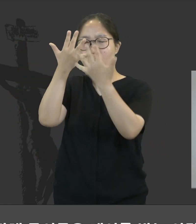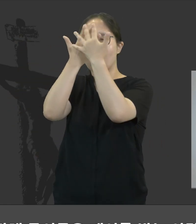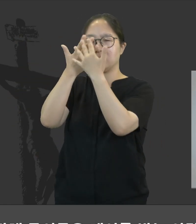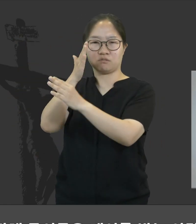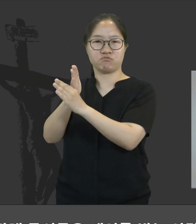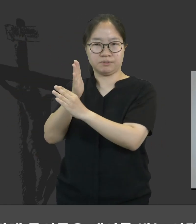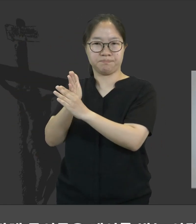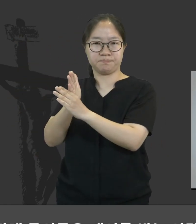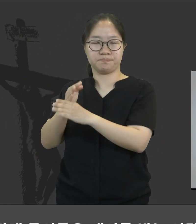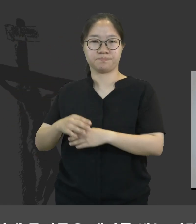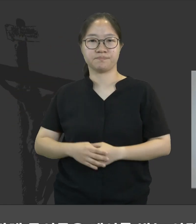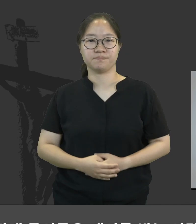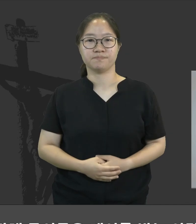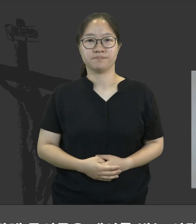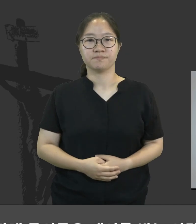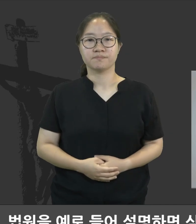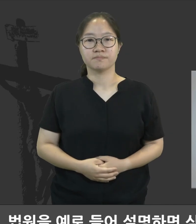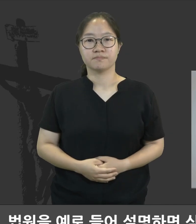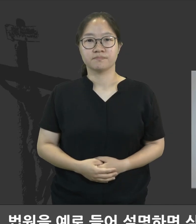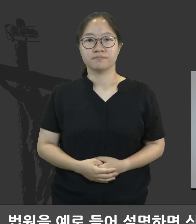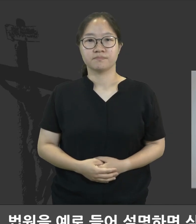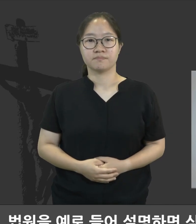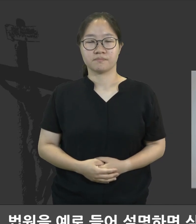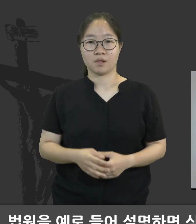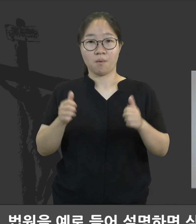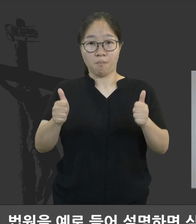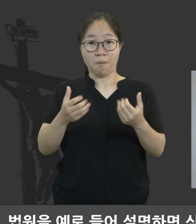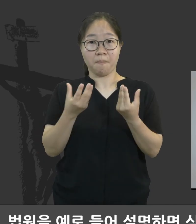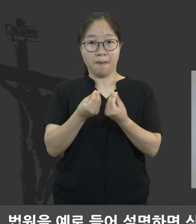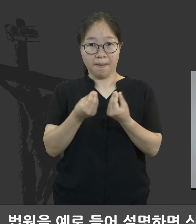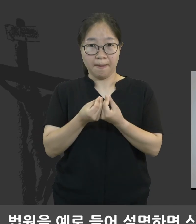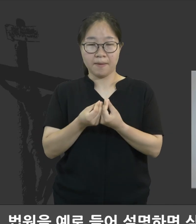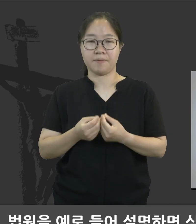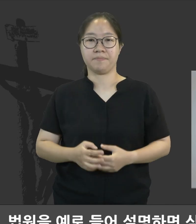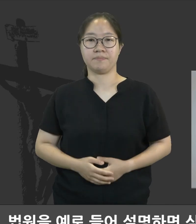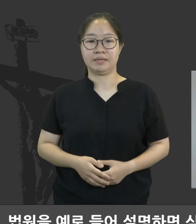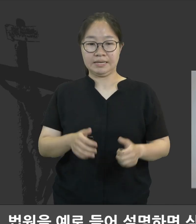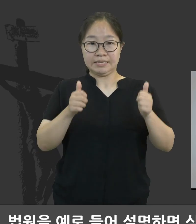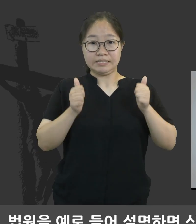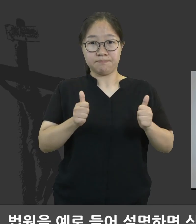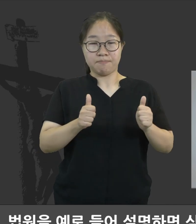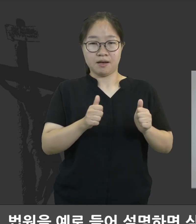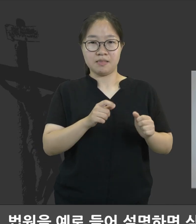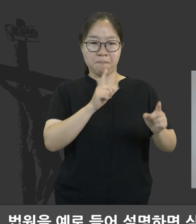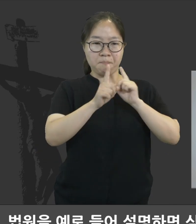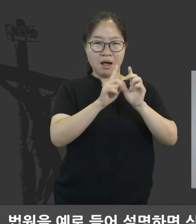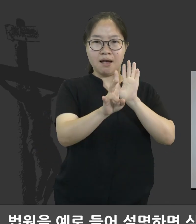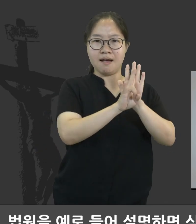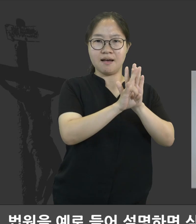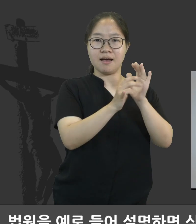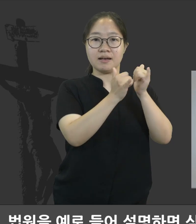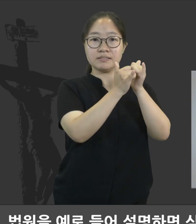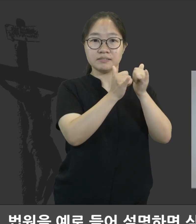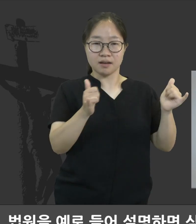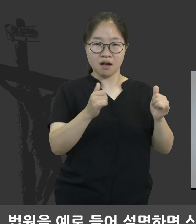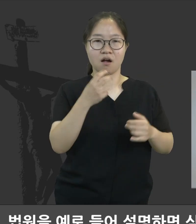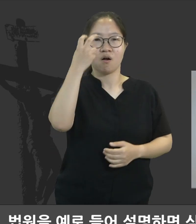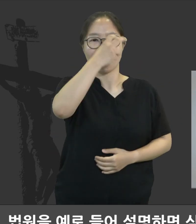중심입니다. 법원을 예로 들어 설명하면 심판을 예언하는 선지자는 검사의